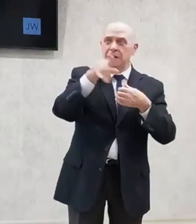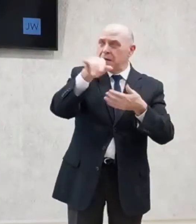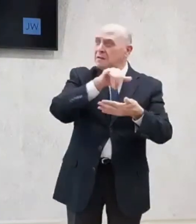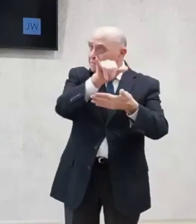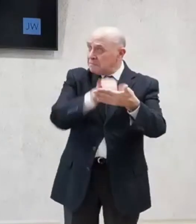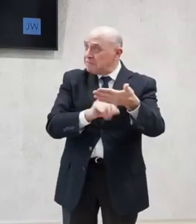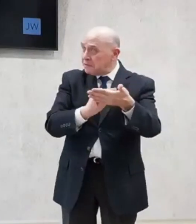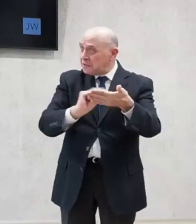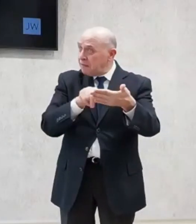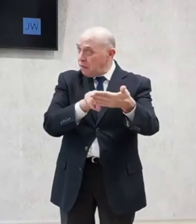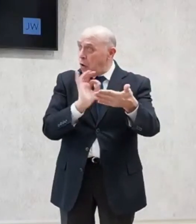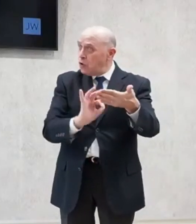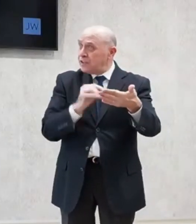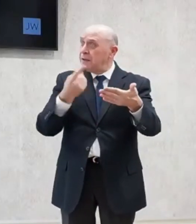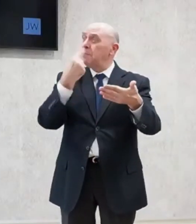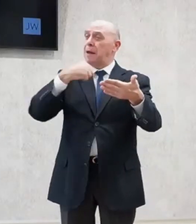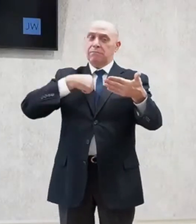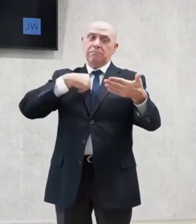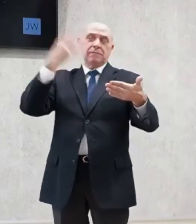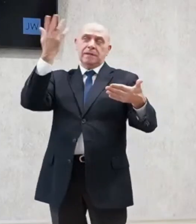di noi queste cose